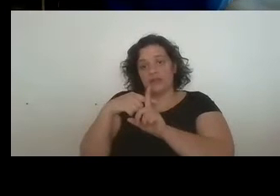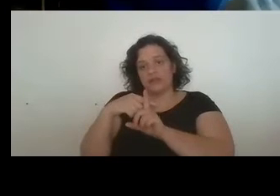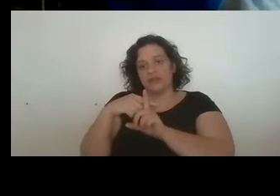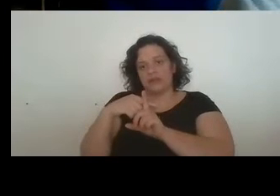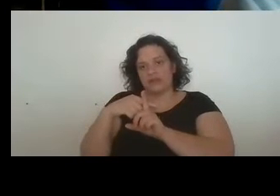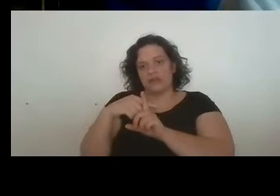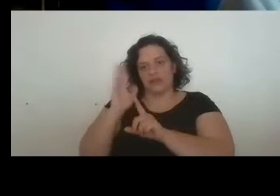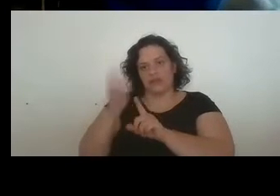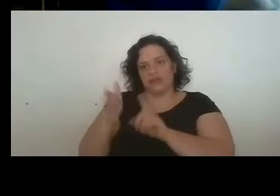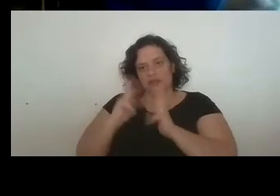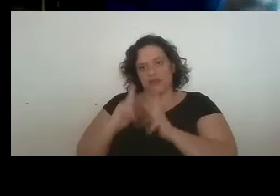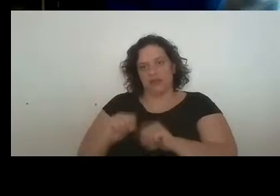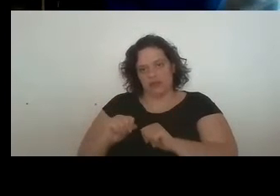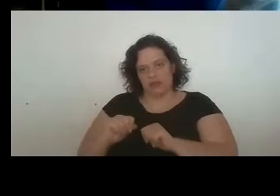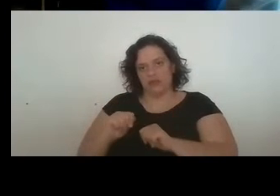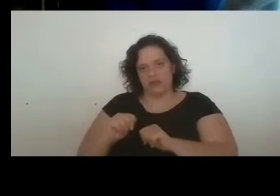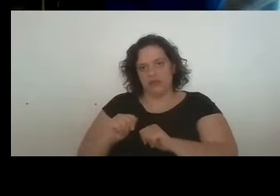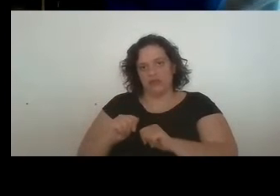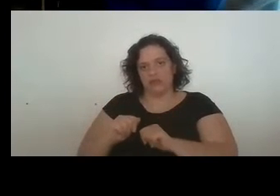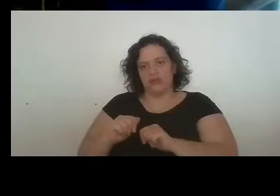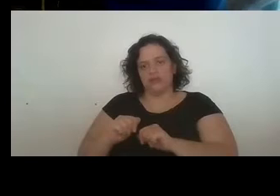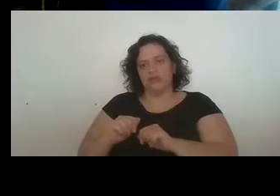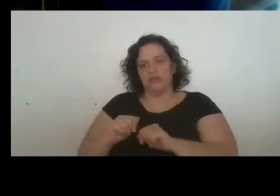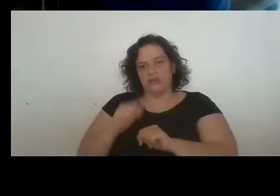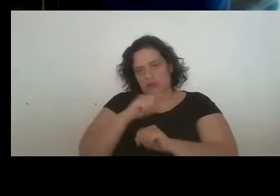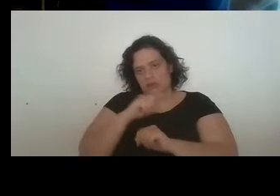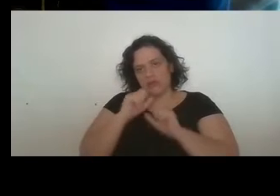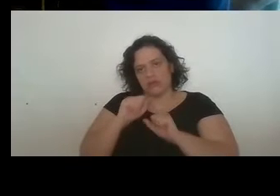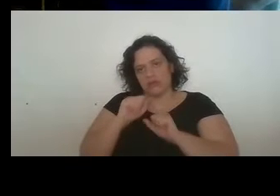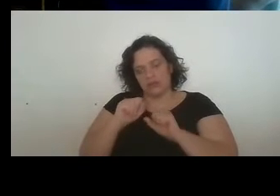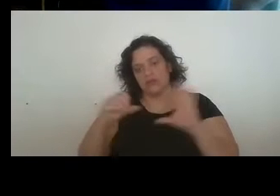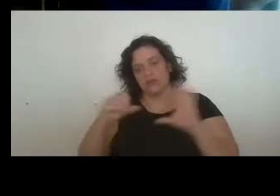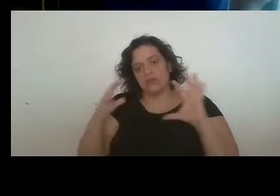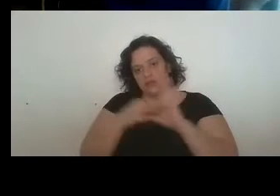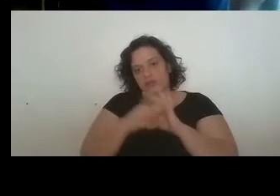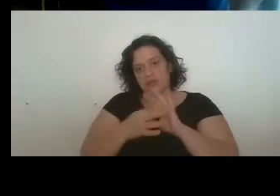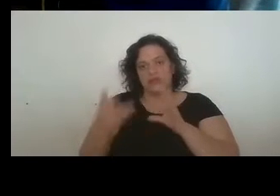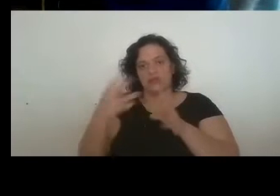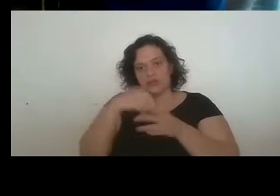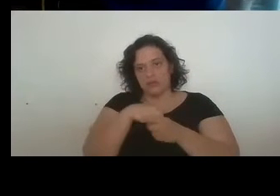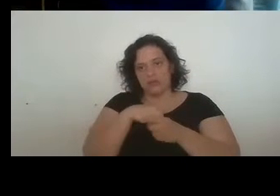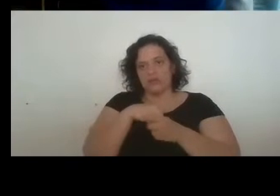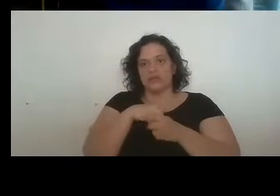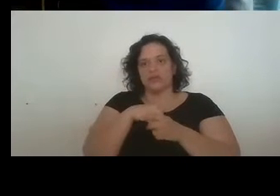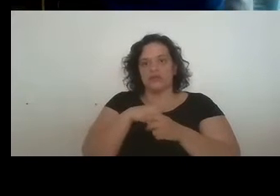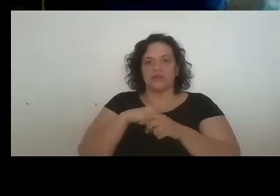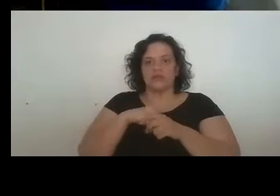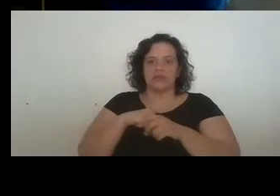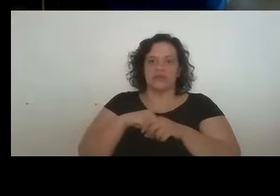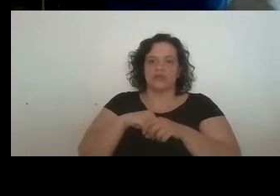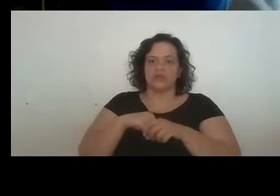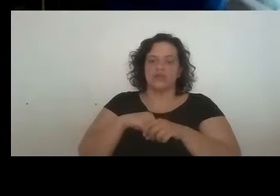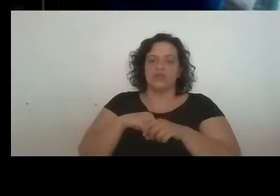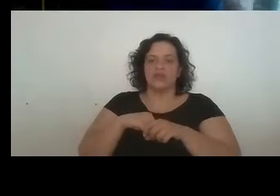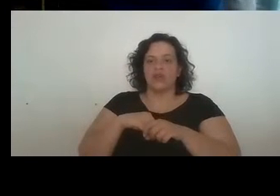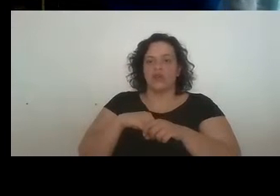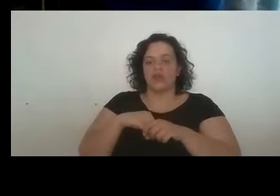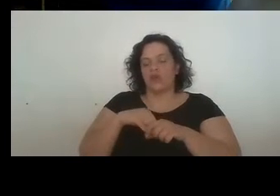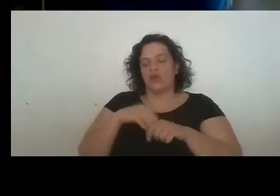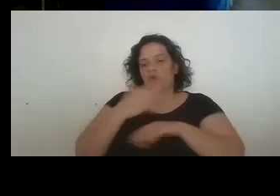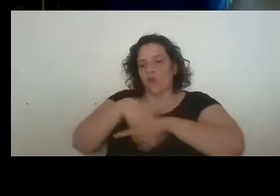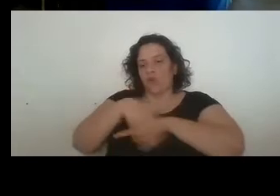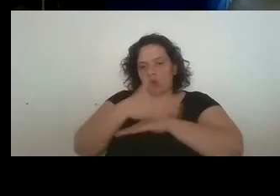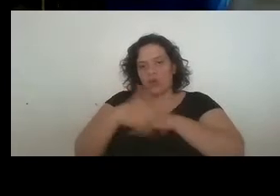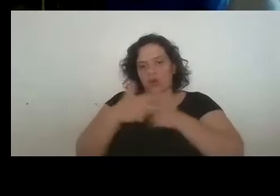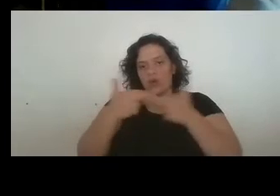mais pura. Tá? Isso pode eventualmente estar integrado no sistema de drenagem pública, ou se a gente estiver falando de